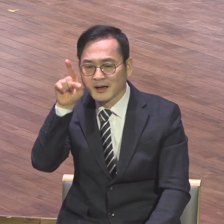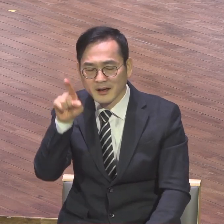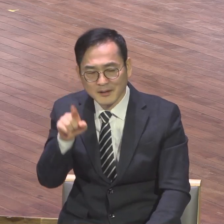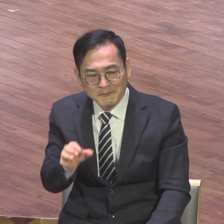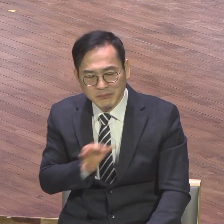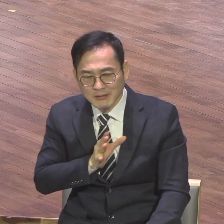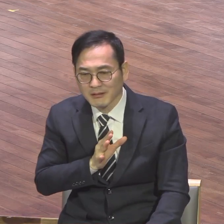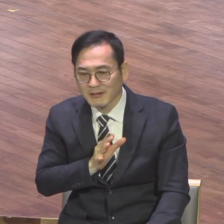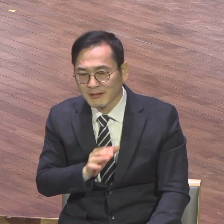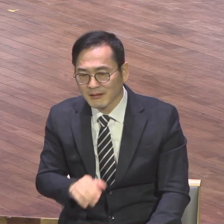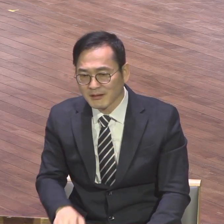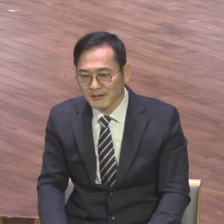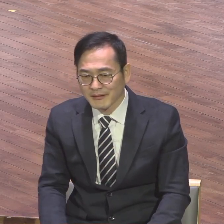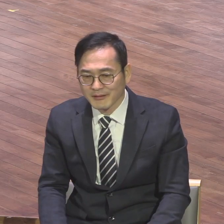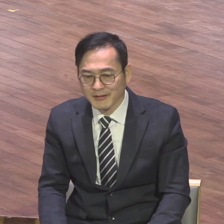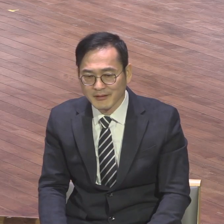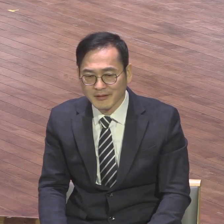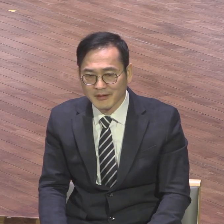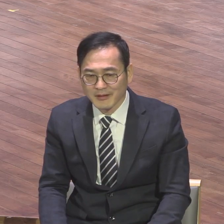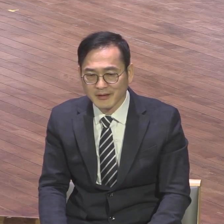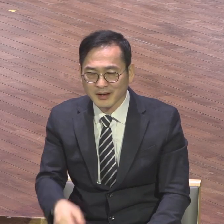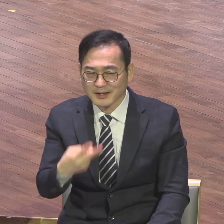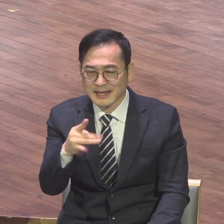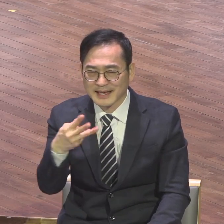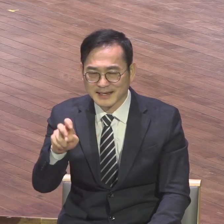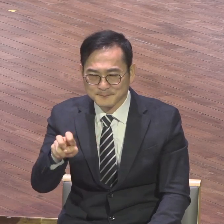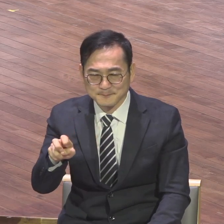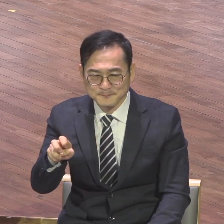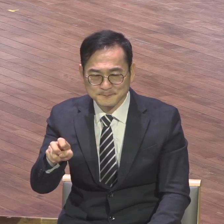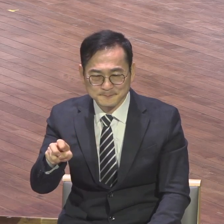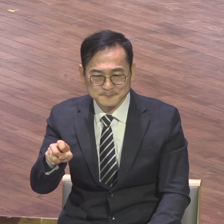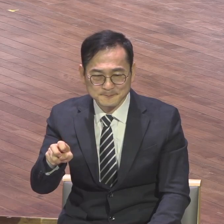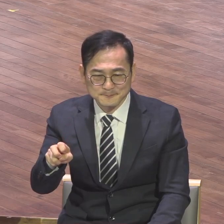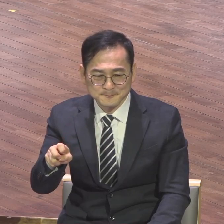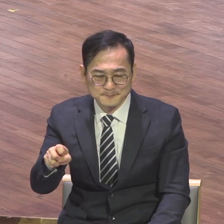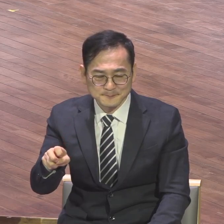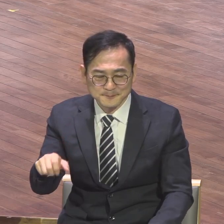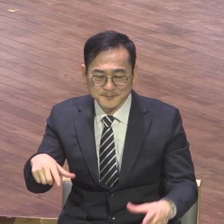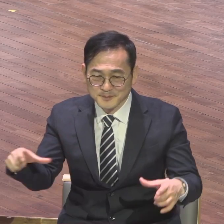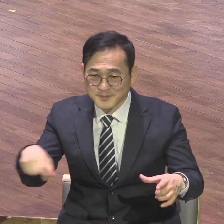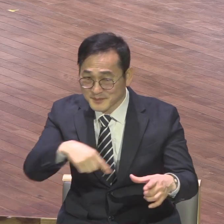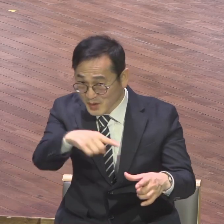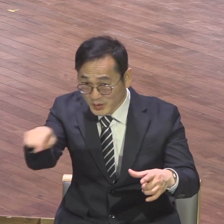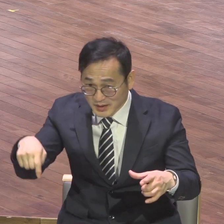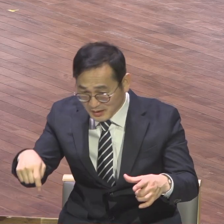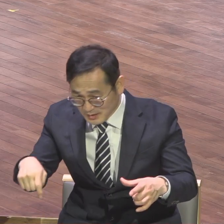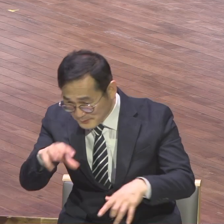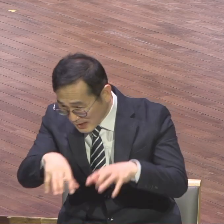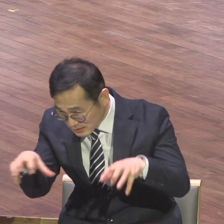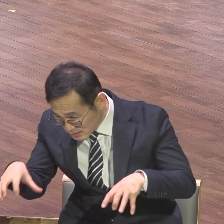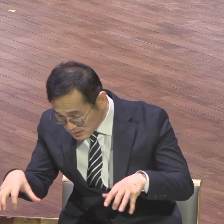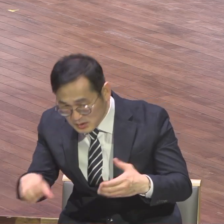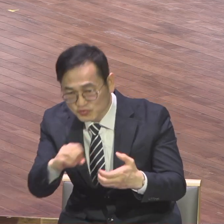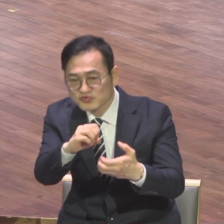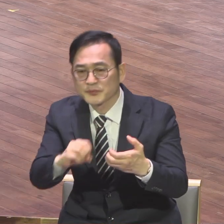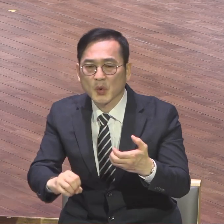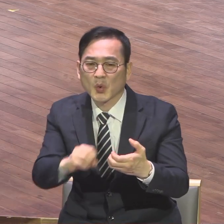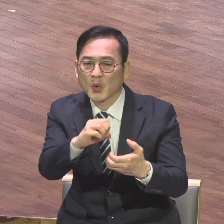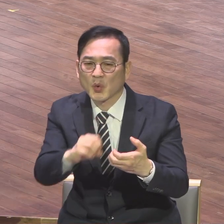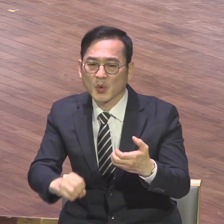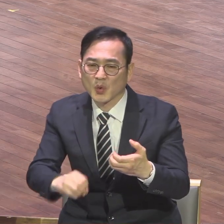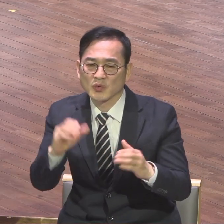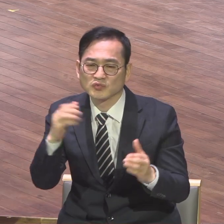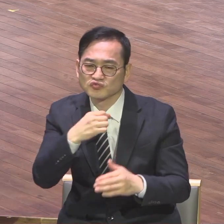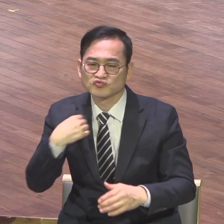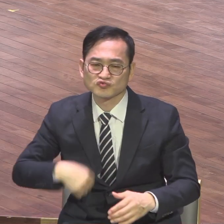중국이에요. 거기 대림동이 한 5만 사는데 그 중에 90%가 중국 사람. 자, 그러면